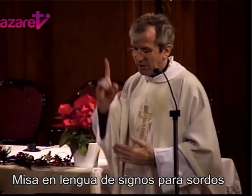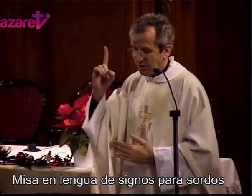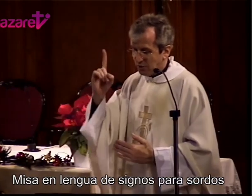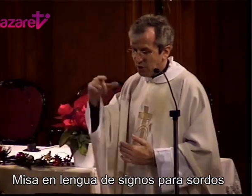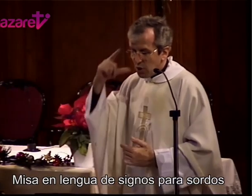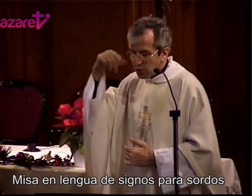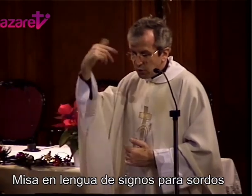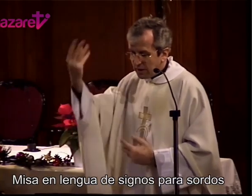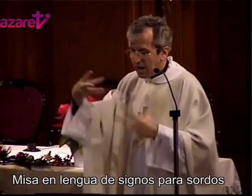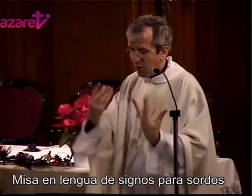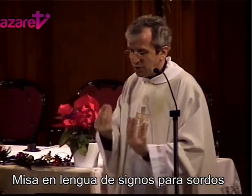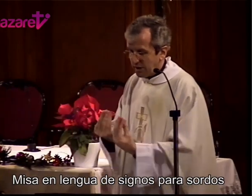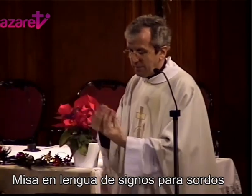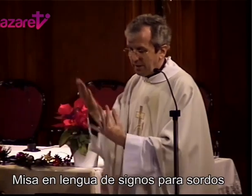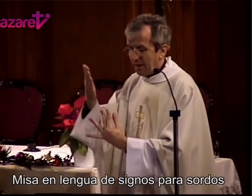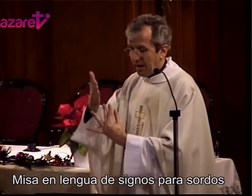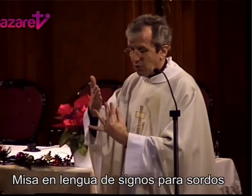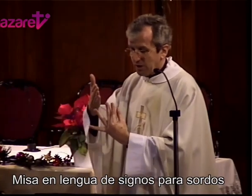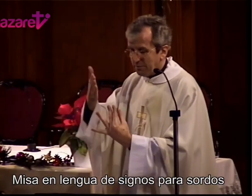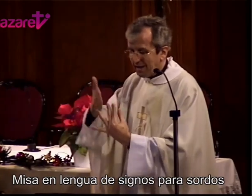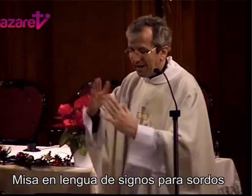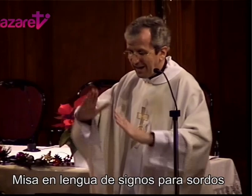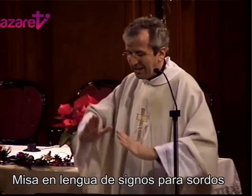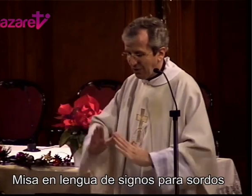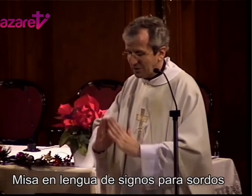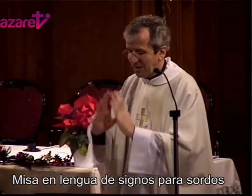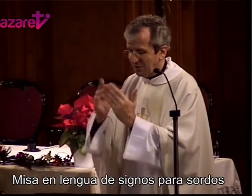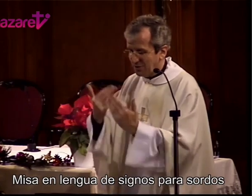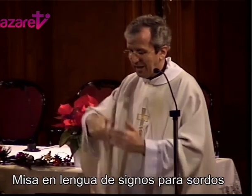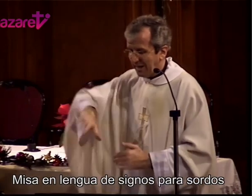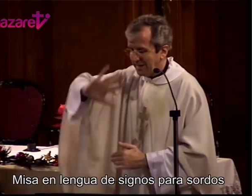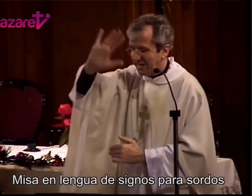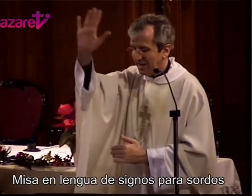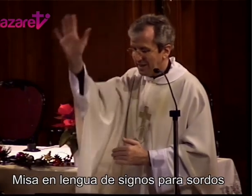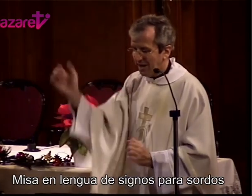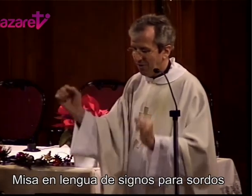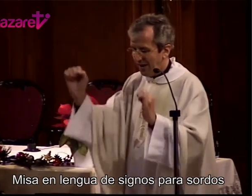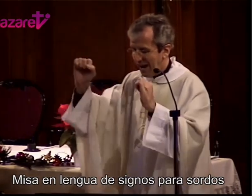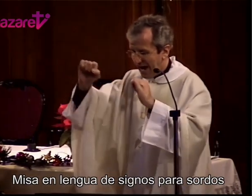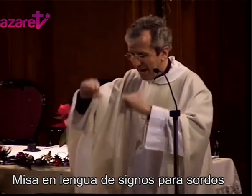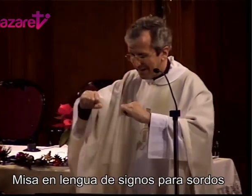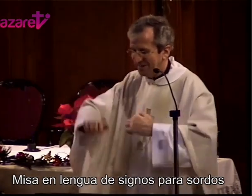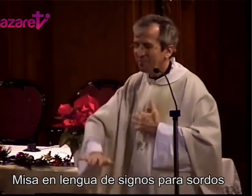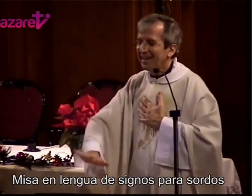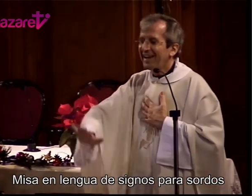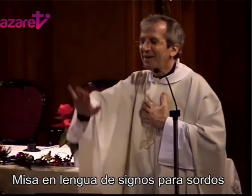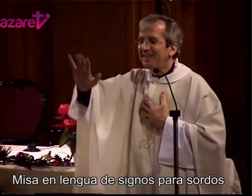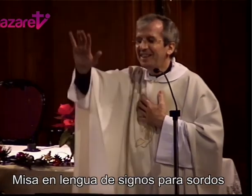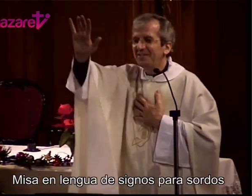Dios, y un día os admita entre los santos de la Iglesia del Cielo. Amén. Y la bendición de